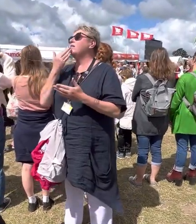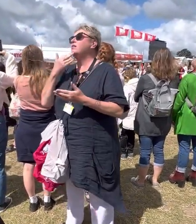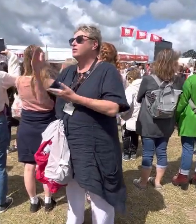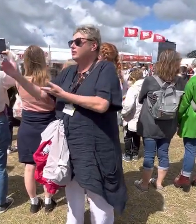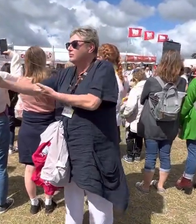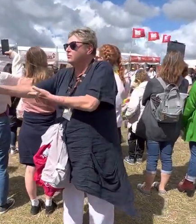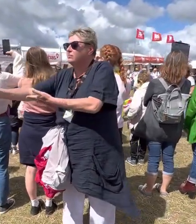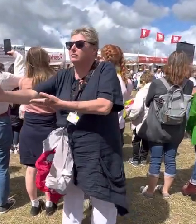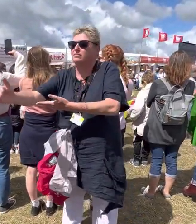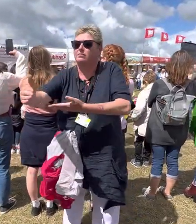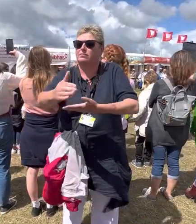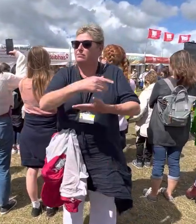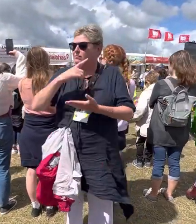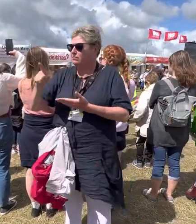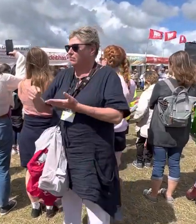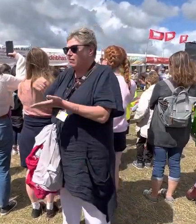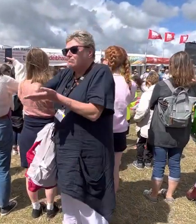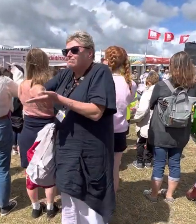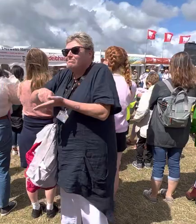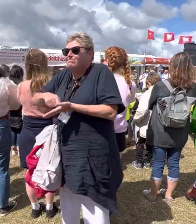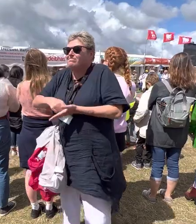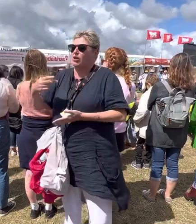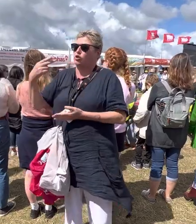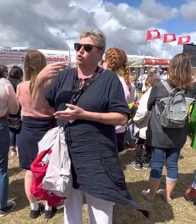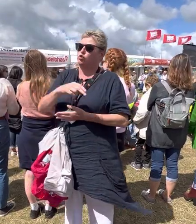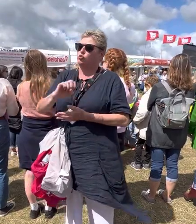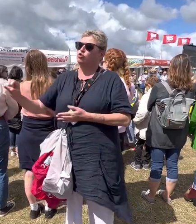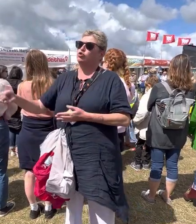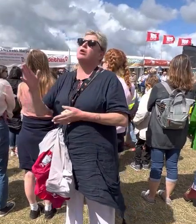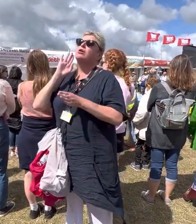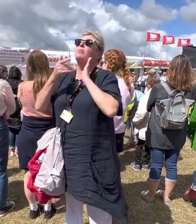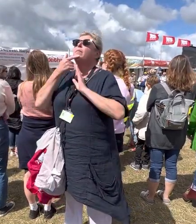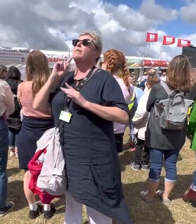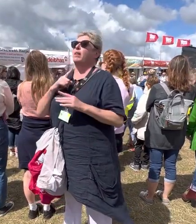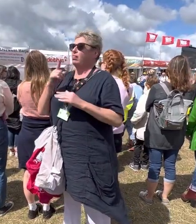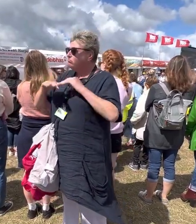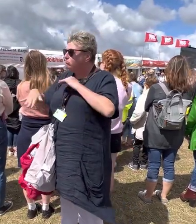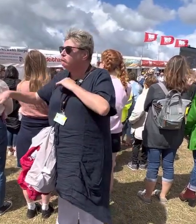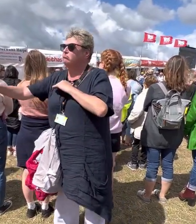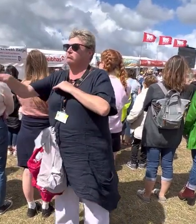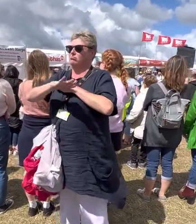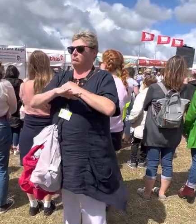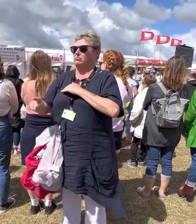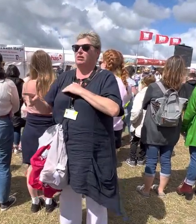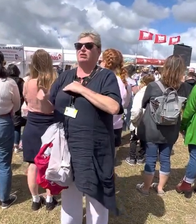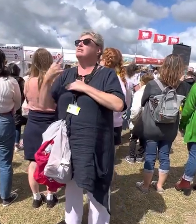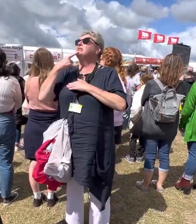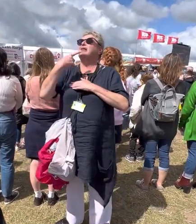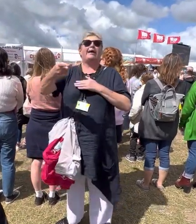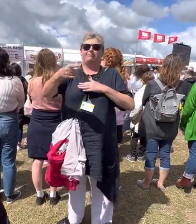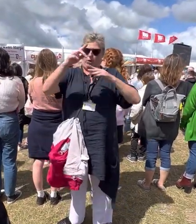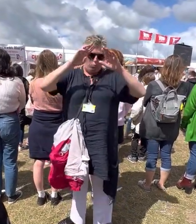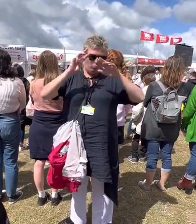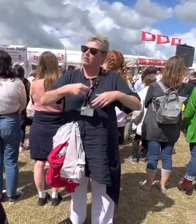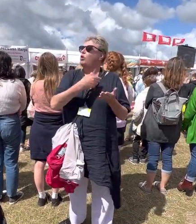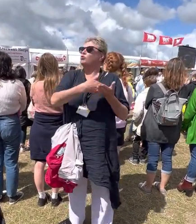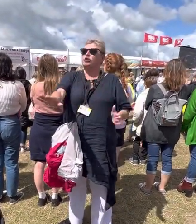Lywodraeth Cymru lofnodion 200 pobl ifanc ar feiseb Nid yw Cymru ar werth. Ac mae'n braf gweld